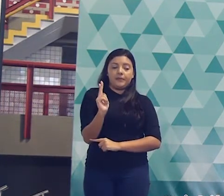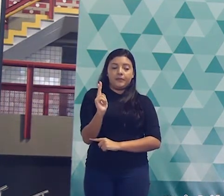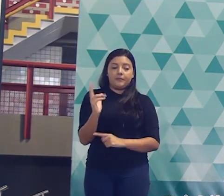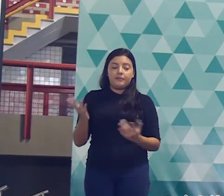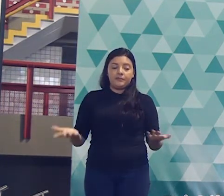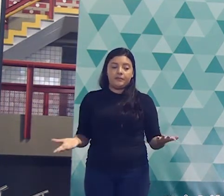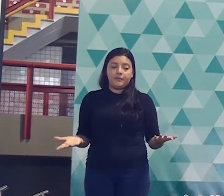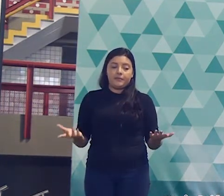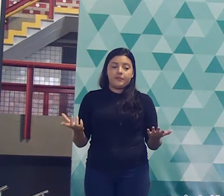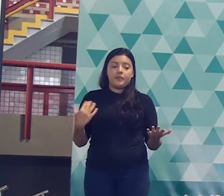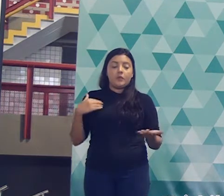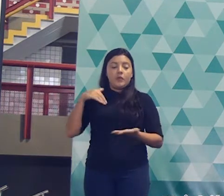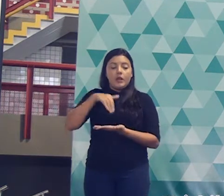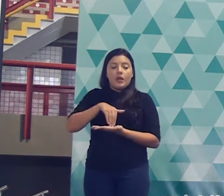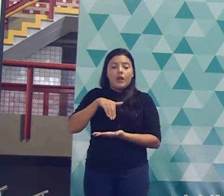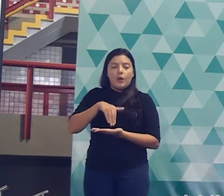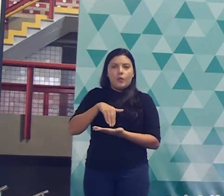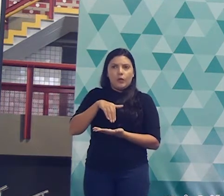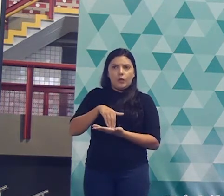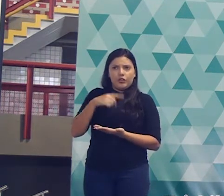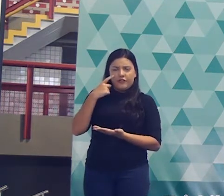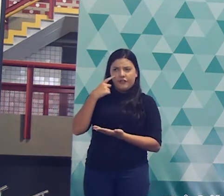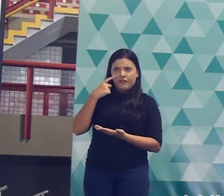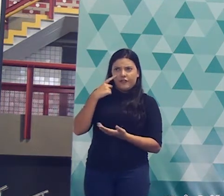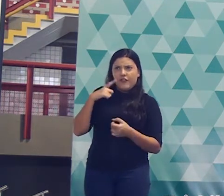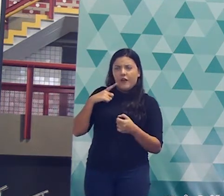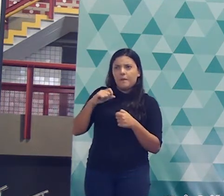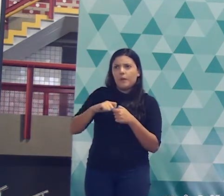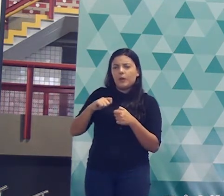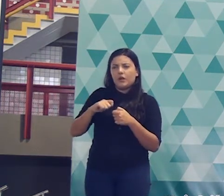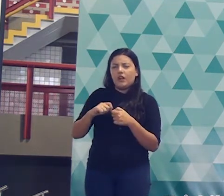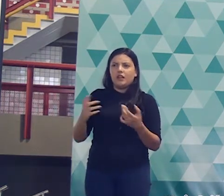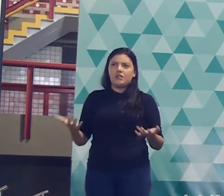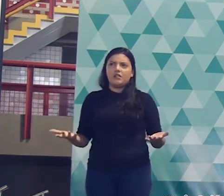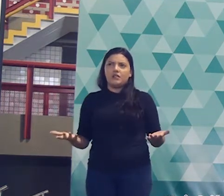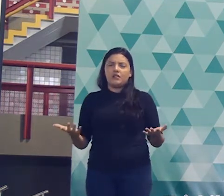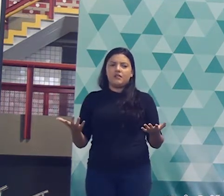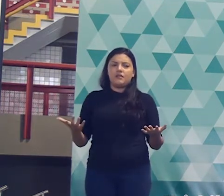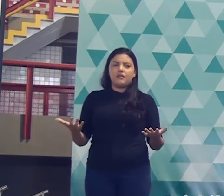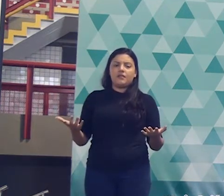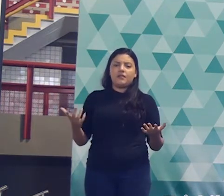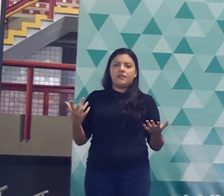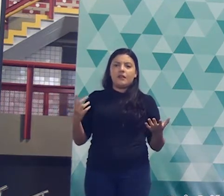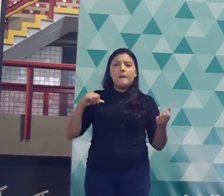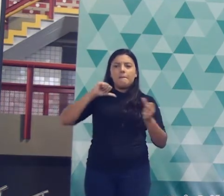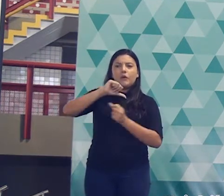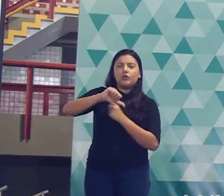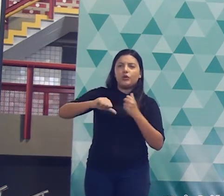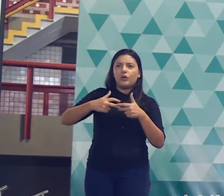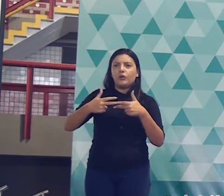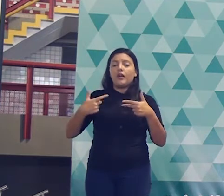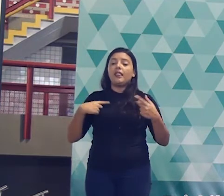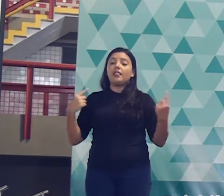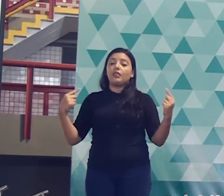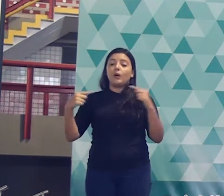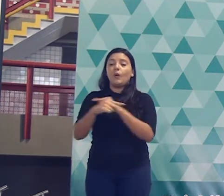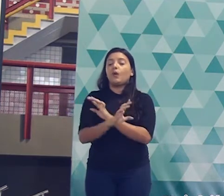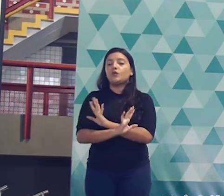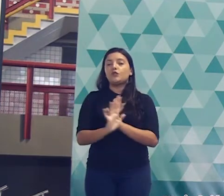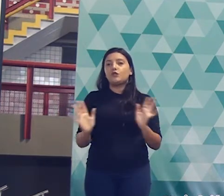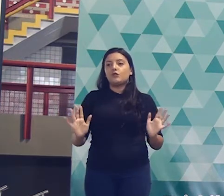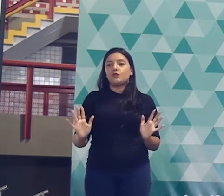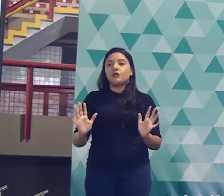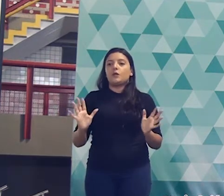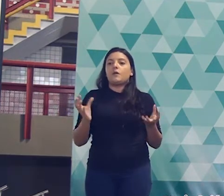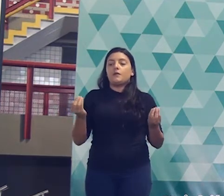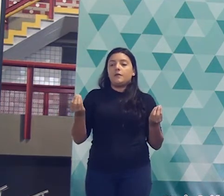última reação, galera, a gente fez alguma mudança? Qual foi a única mudança que a gente fez na última reação? Nós invertemos. Para fazer o